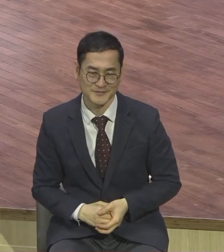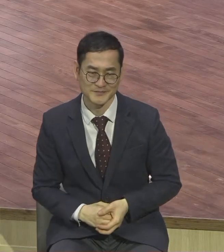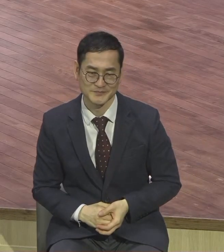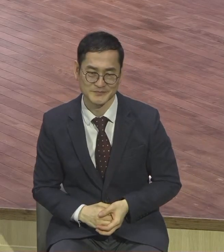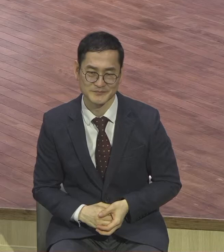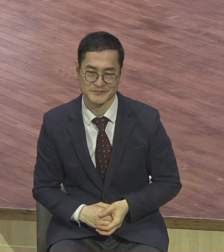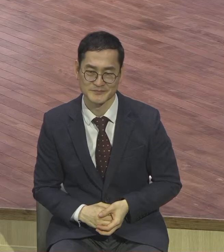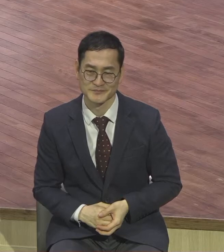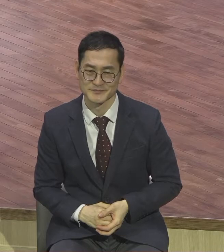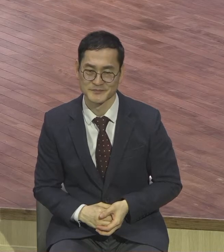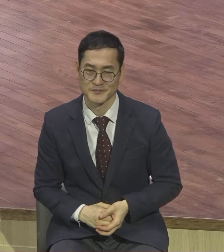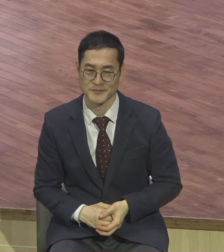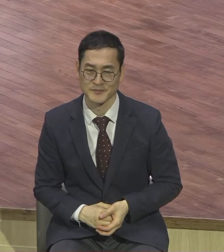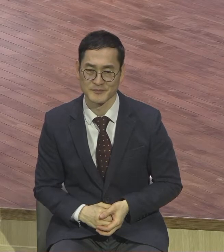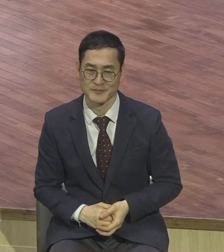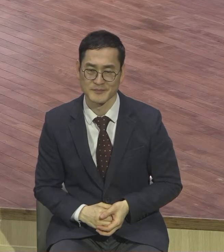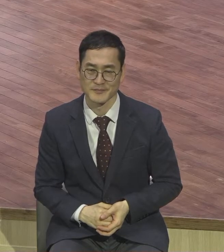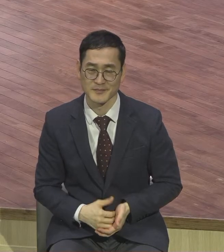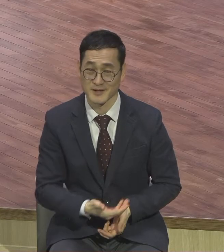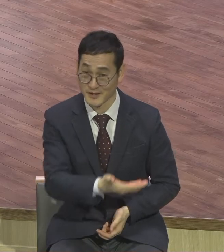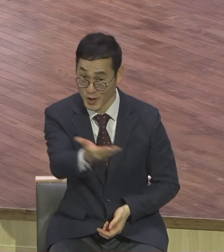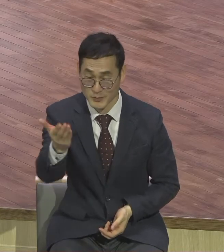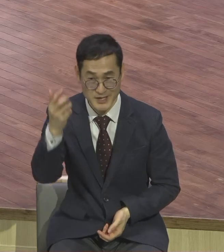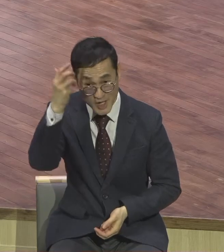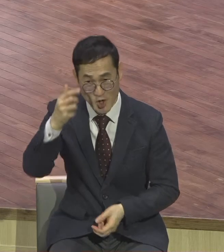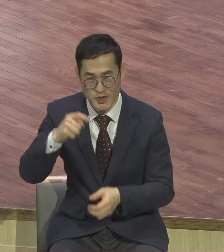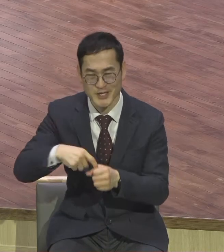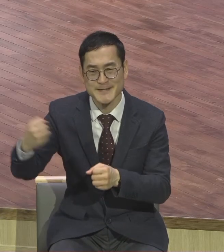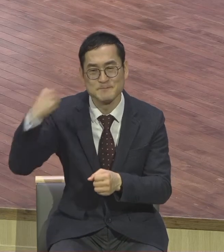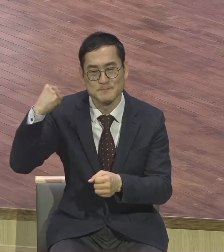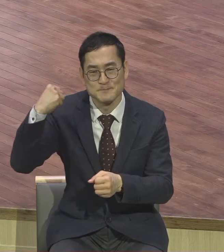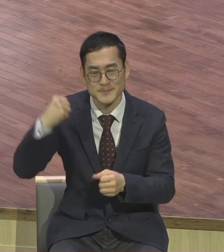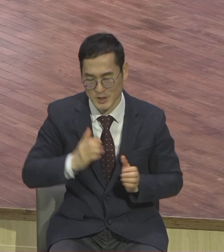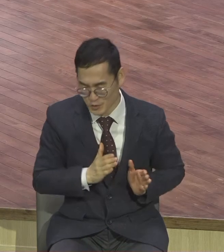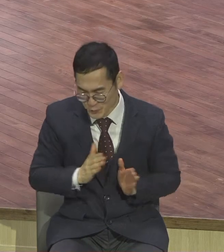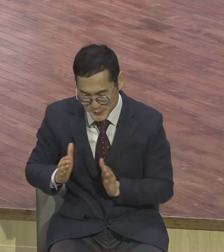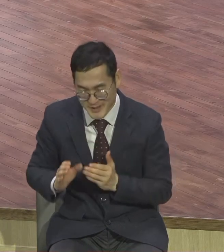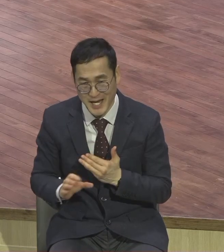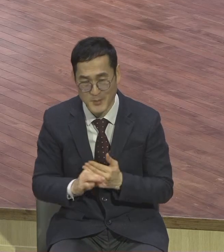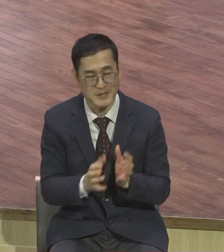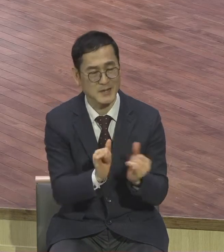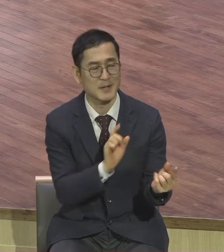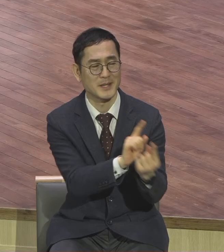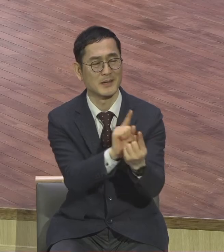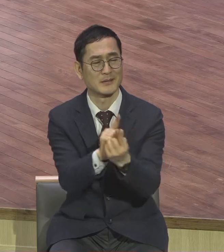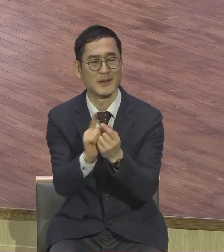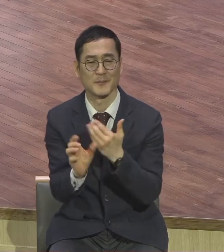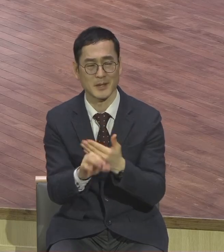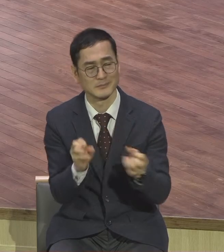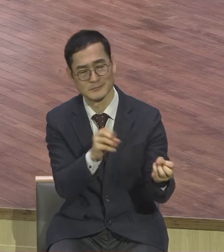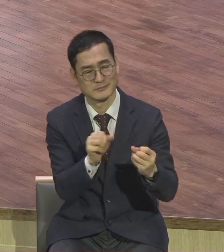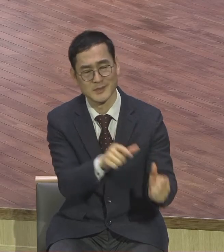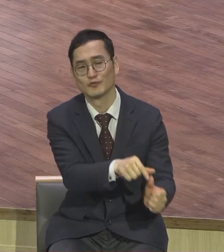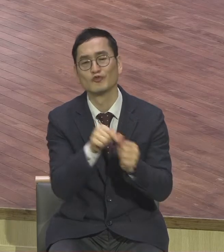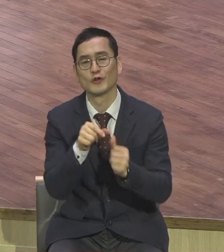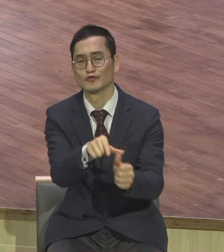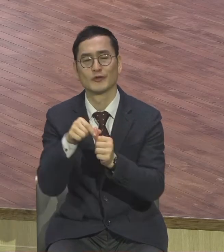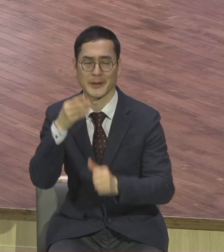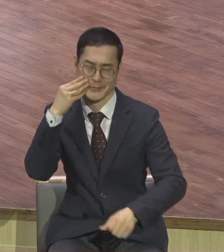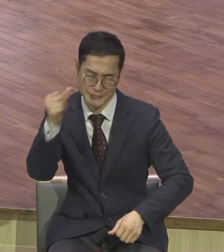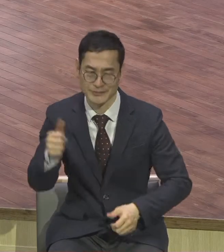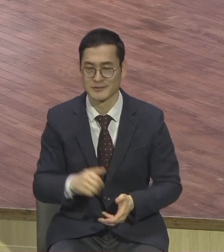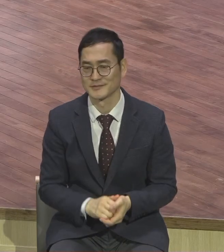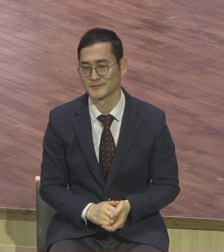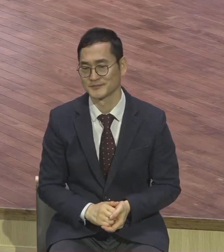능력이 있습니다. 이렇게 영적 무장이 되면요 자연스럽게 사람을 만나면 어떻게 해요? 그 사람을 살리게 돼요. 죽이잖아요.